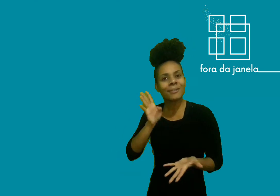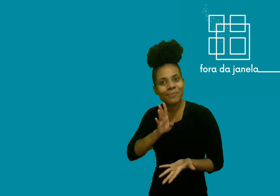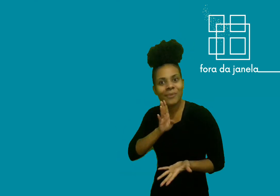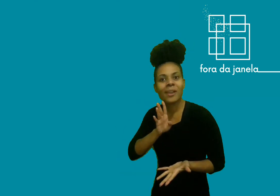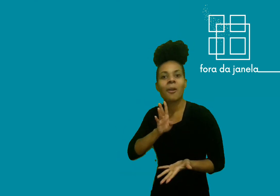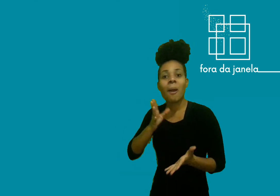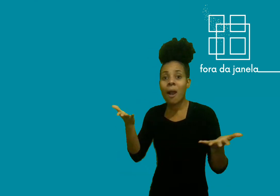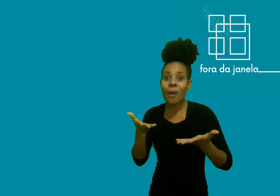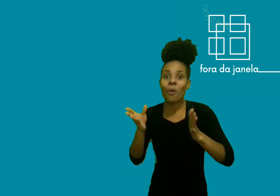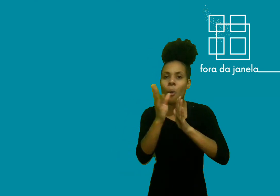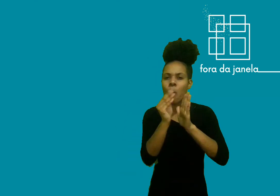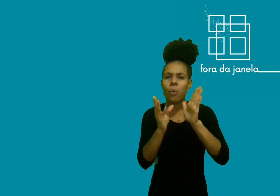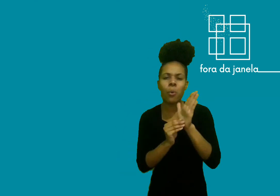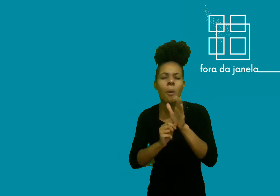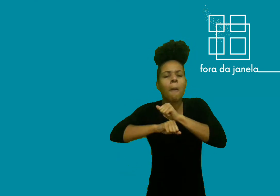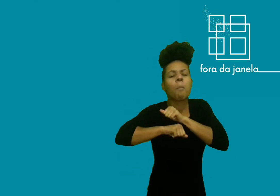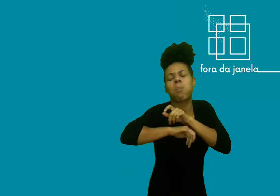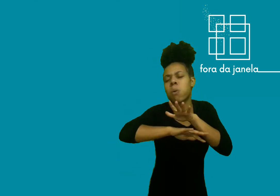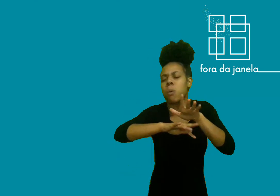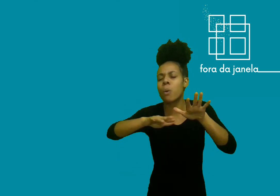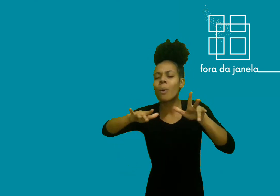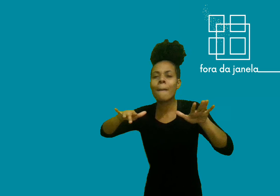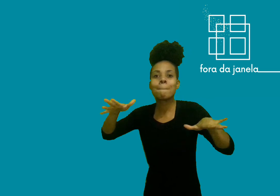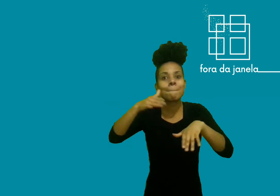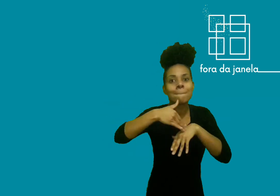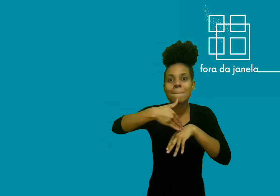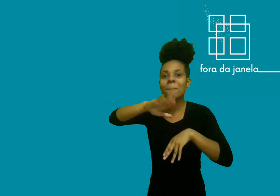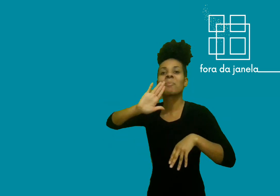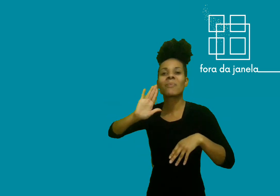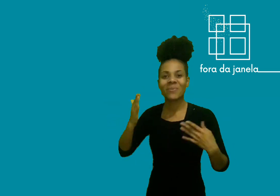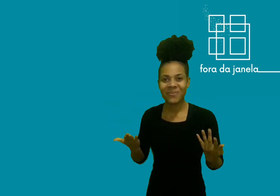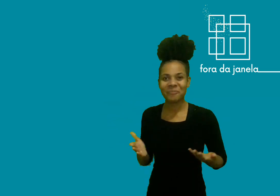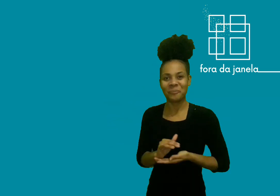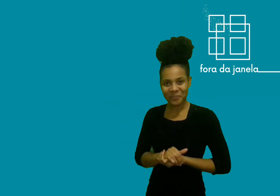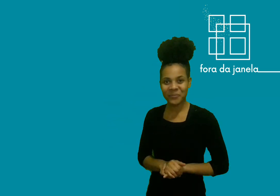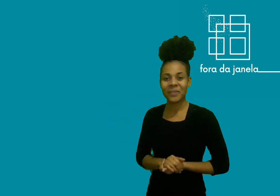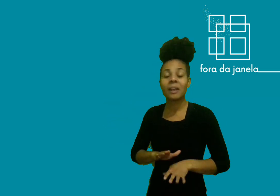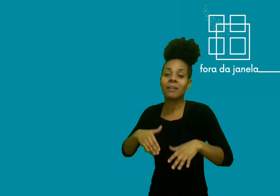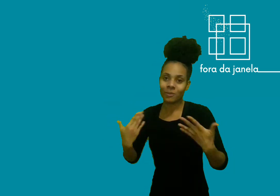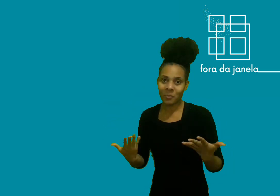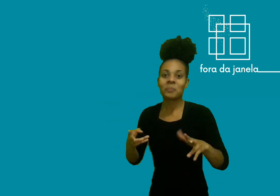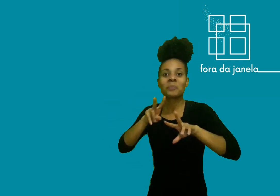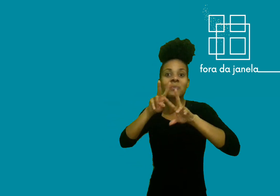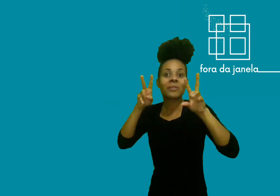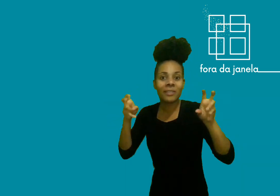inclusão, a proposta é a gente aprender pra caramba, né? E trazer para vocês que estão ouvindo várias